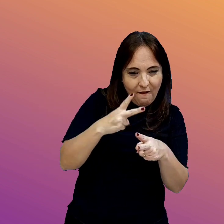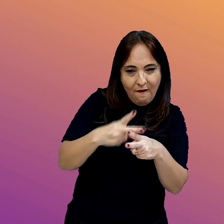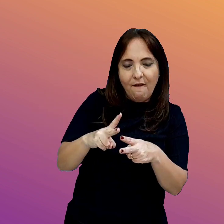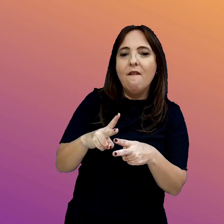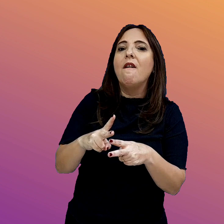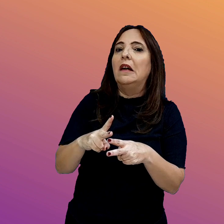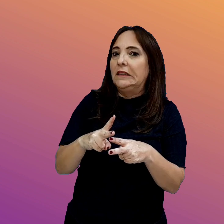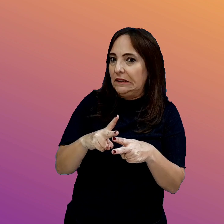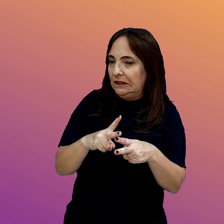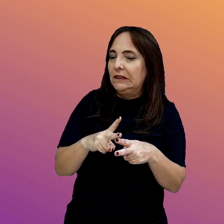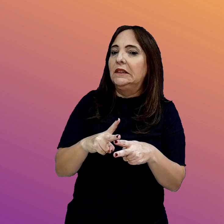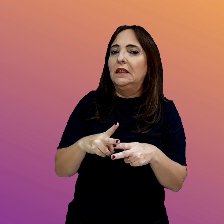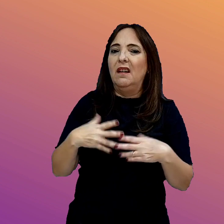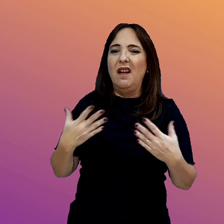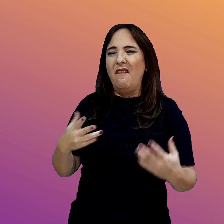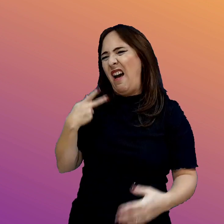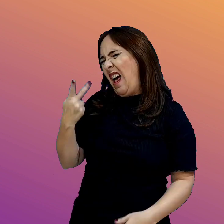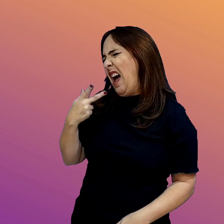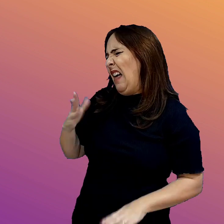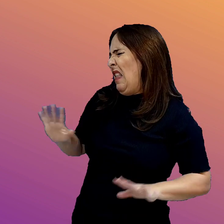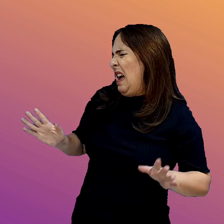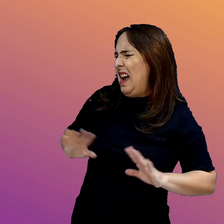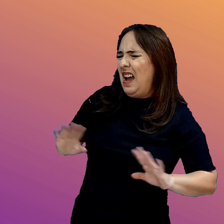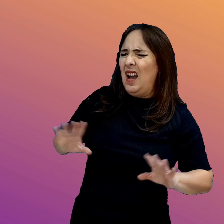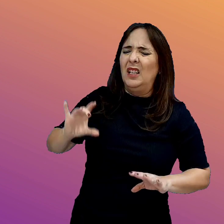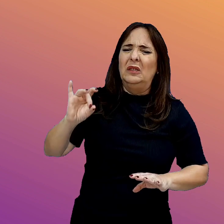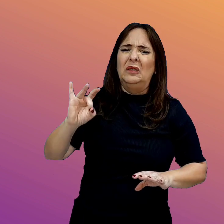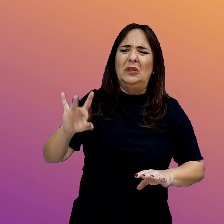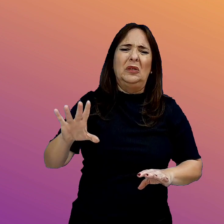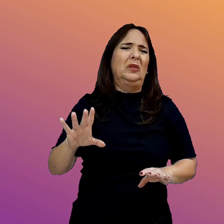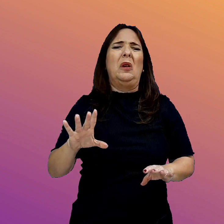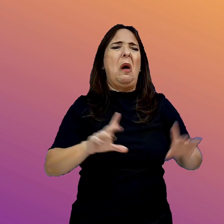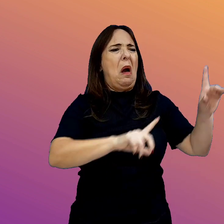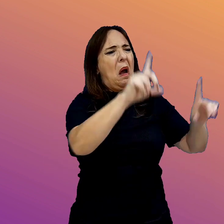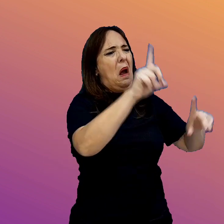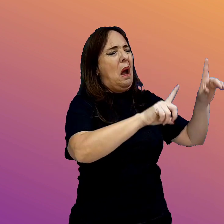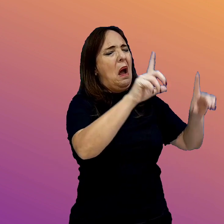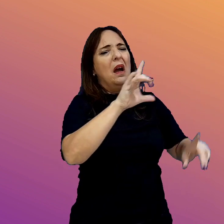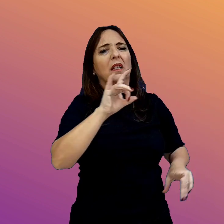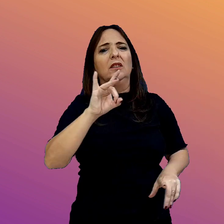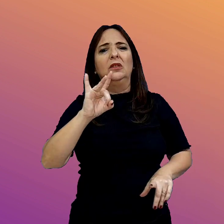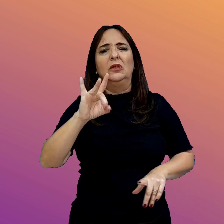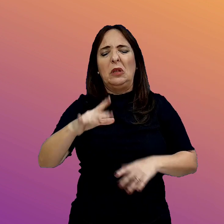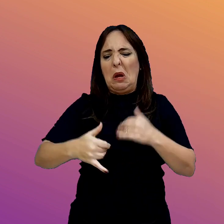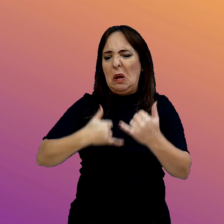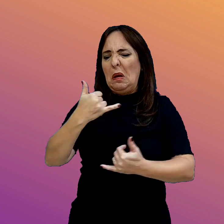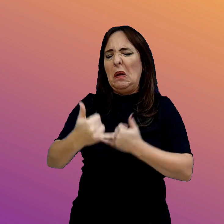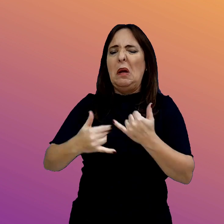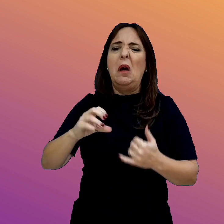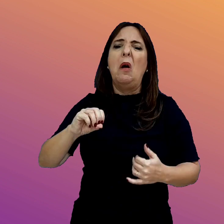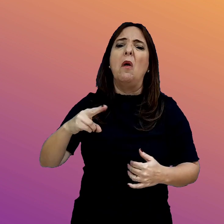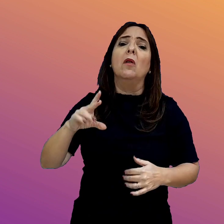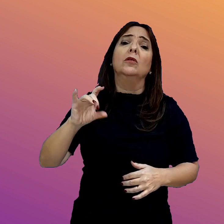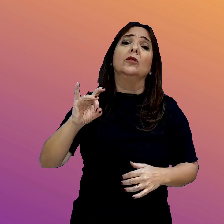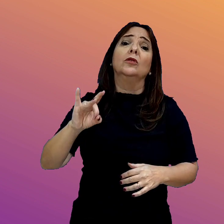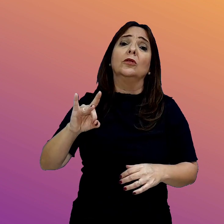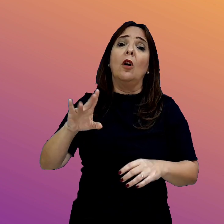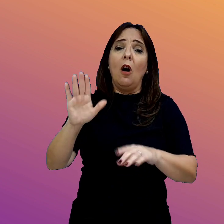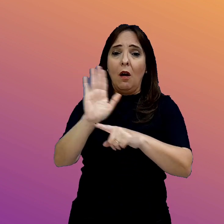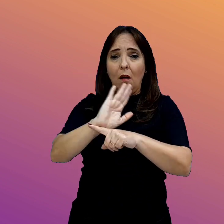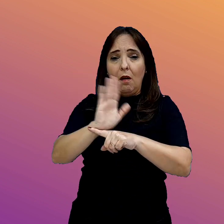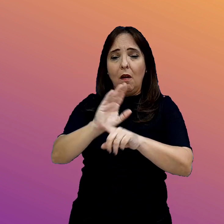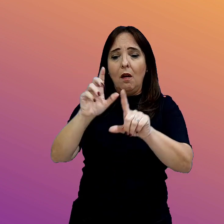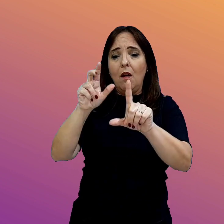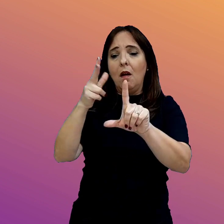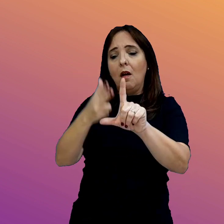nada a ver, é só um desenho, é só um joguinho, é só uma série, é uma coisa bem... É só uma brincadeira no recreio. É só